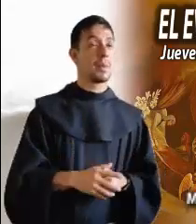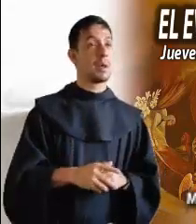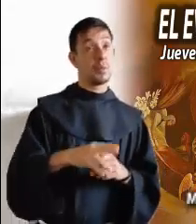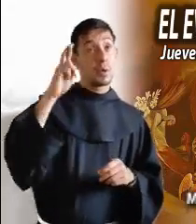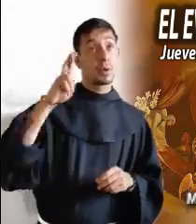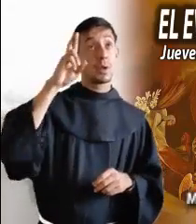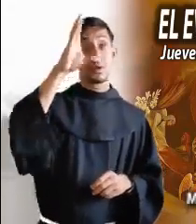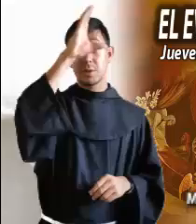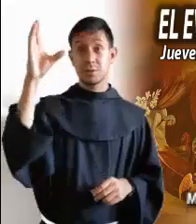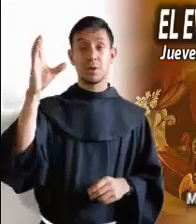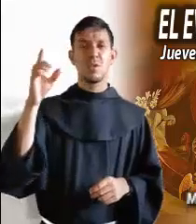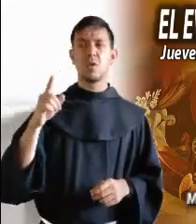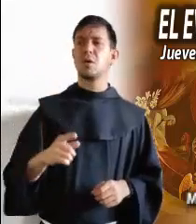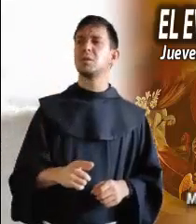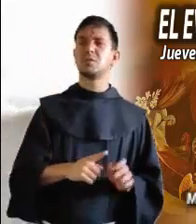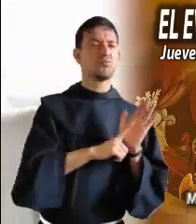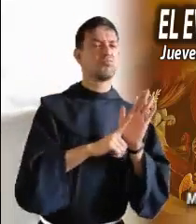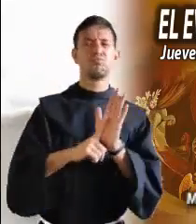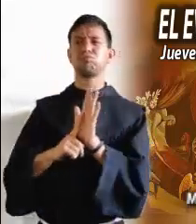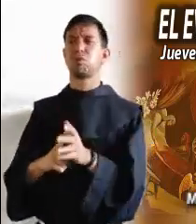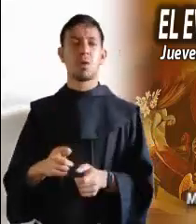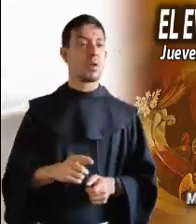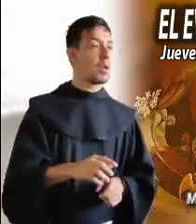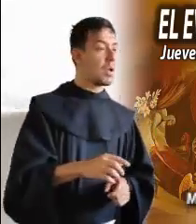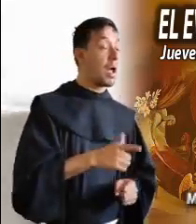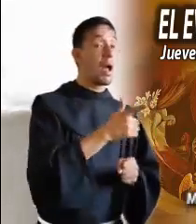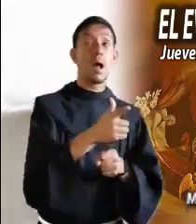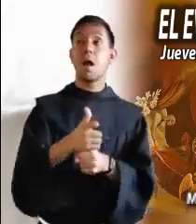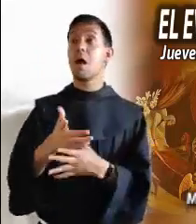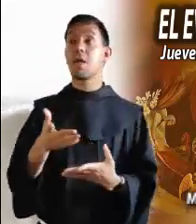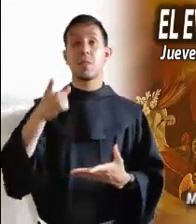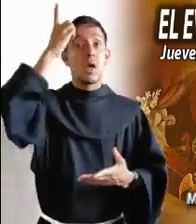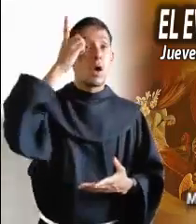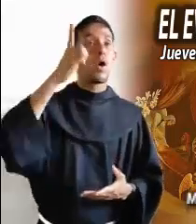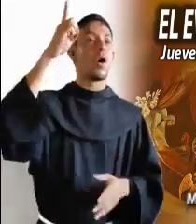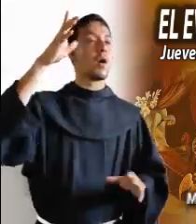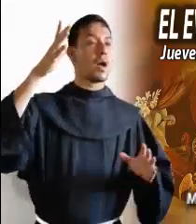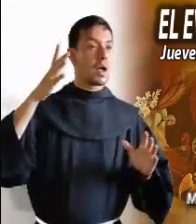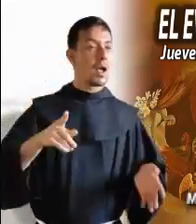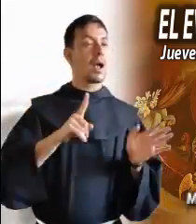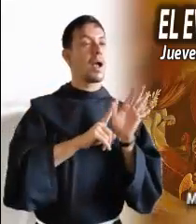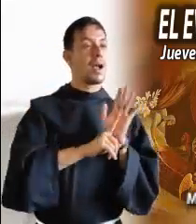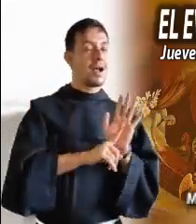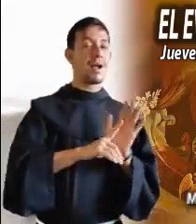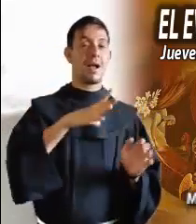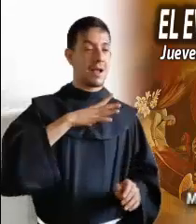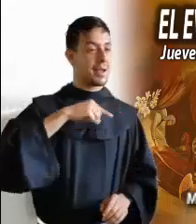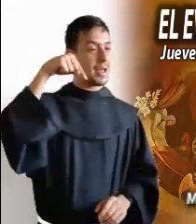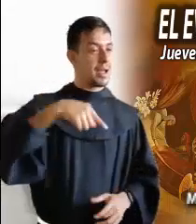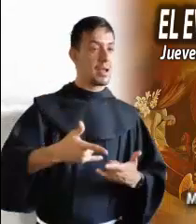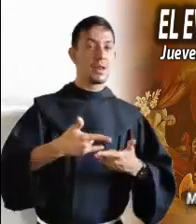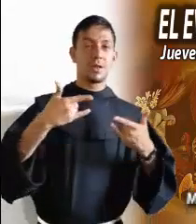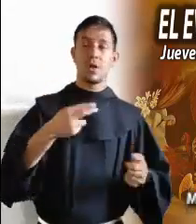¿Qué signos y señales descubro en medio de mi mundo de que Dios se hace presente en